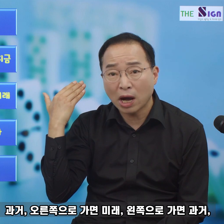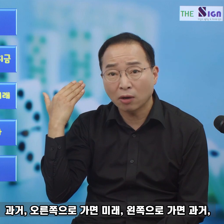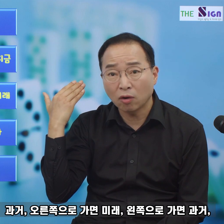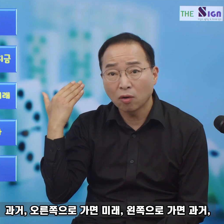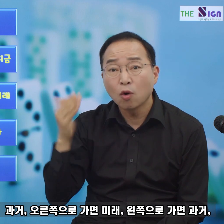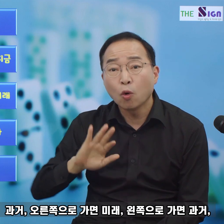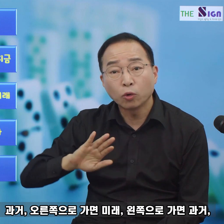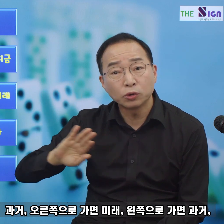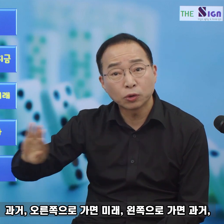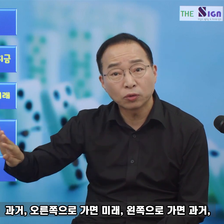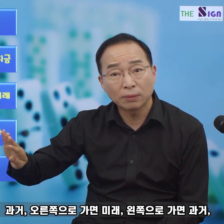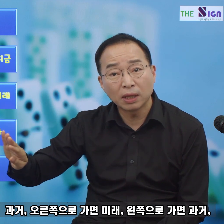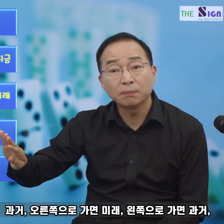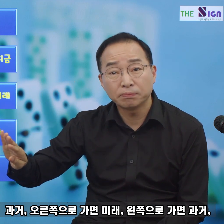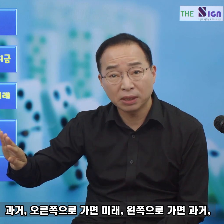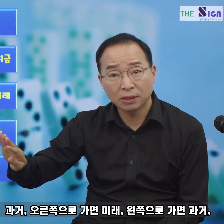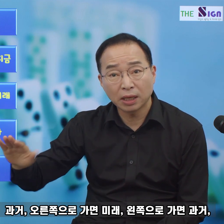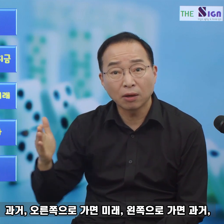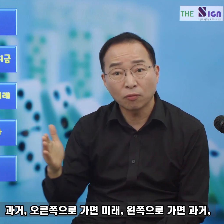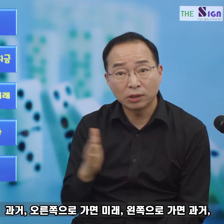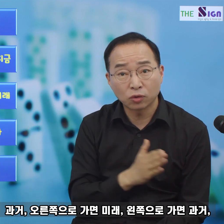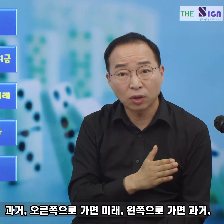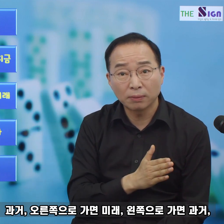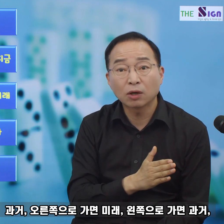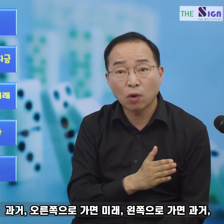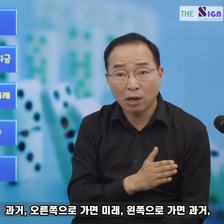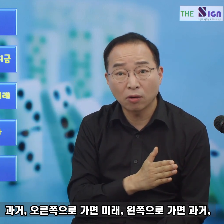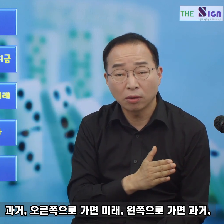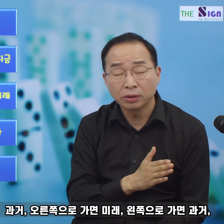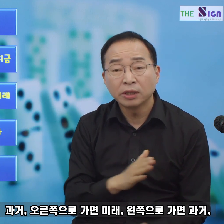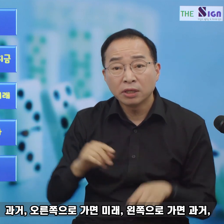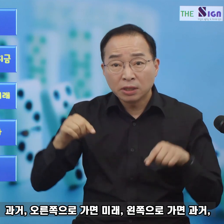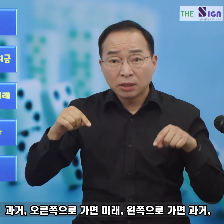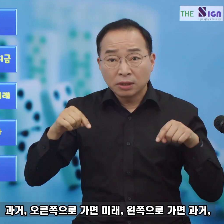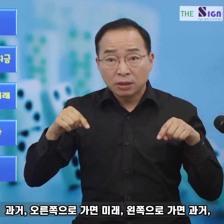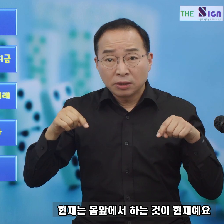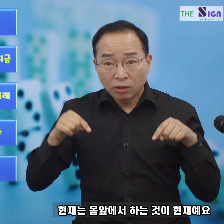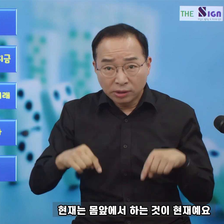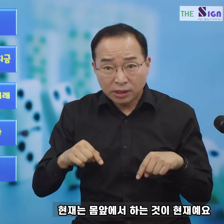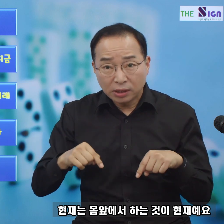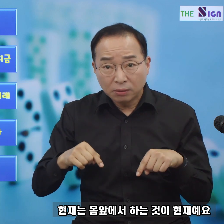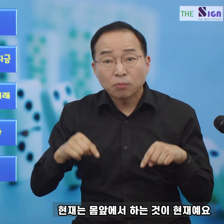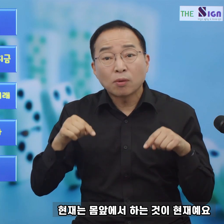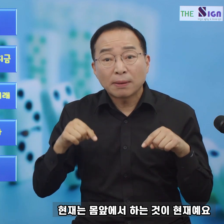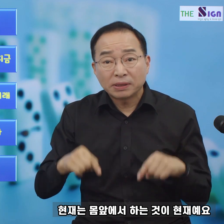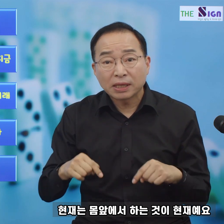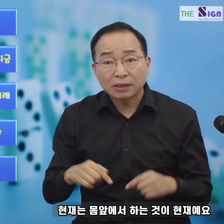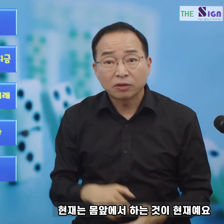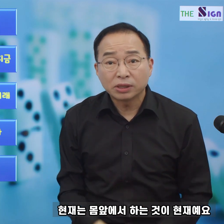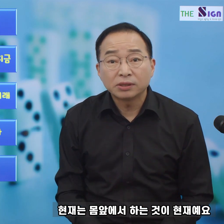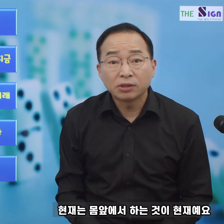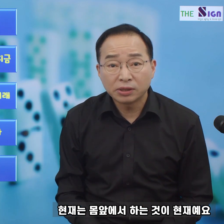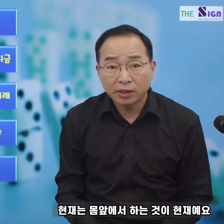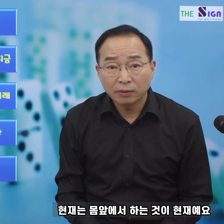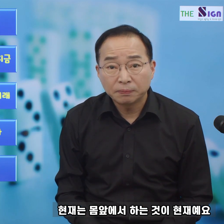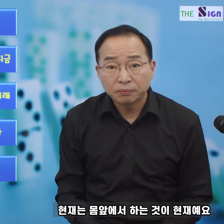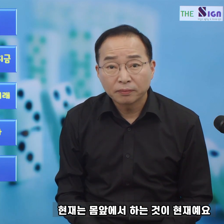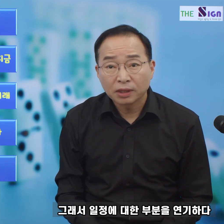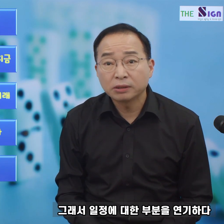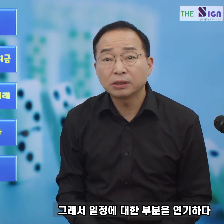과거, 오른쪽으로 가면 미래, 왼쪽으로 가면 과거. 현재는 몸 앞에서 하는 것이 현재예요.